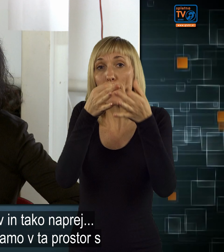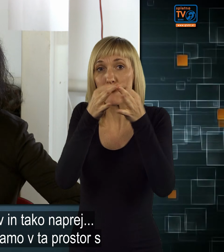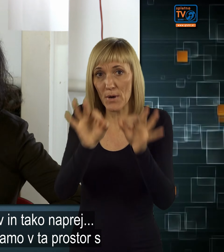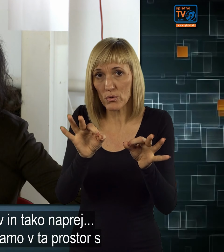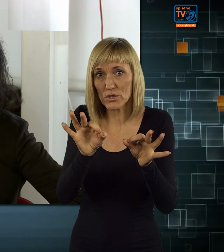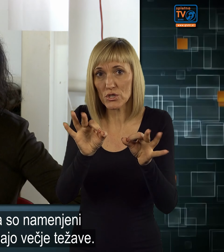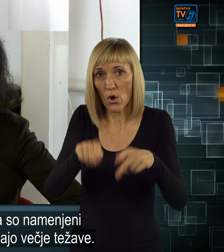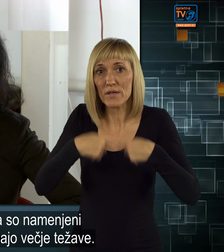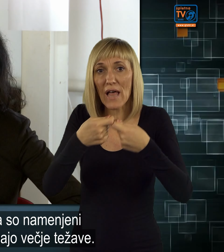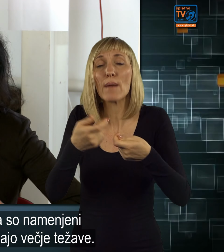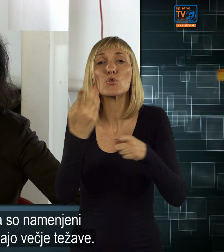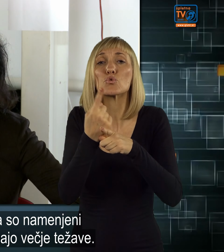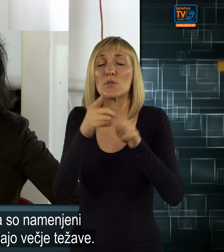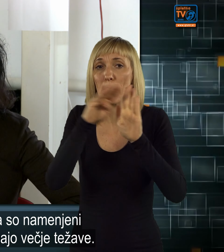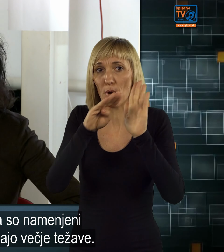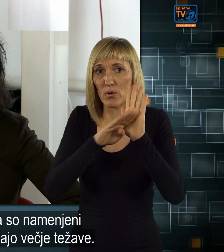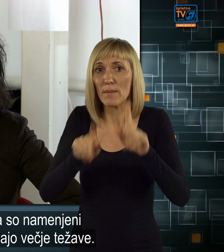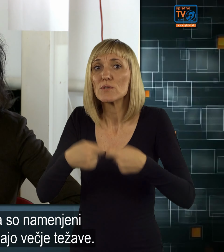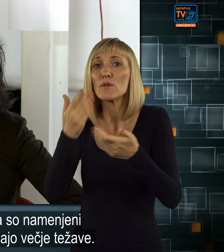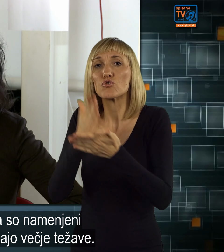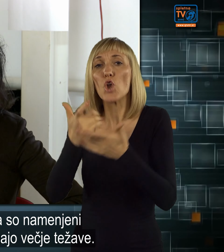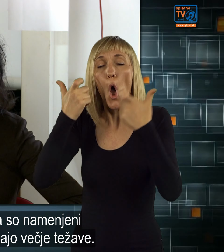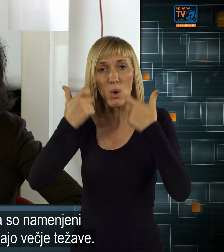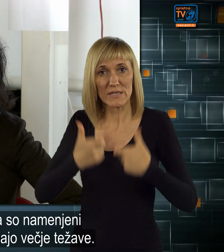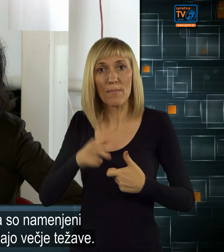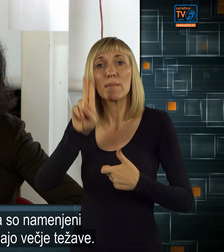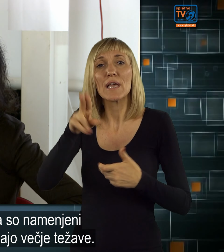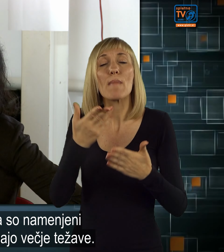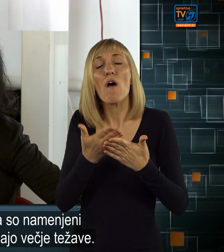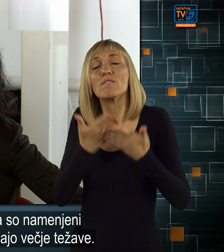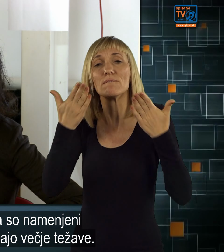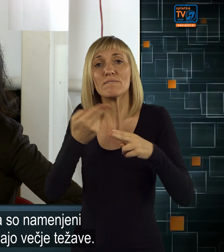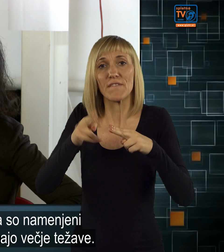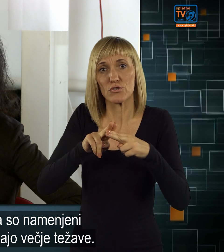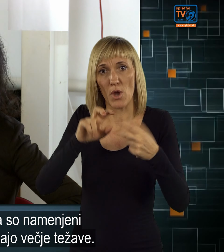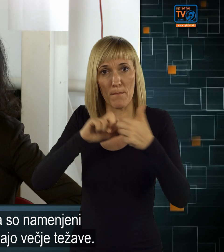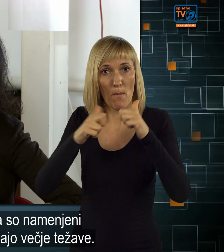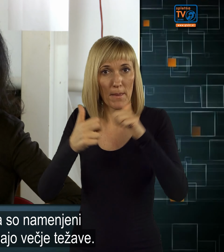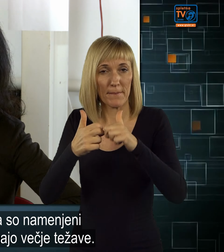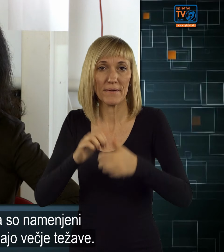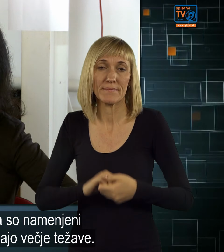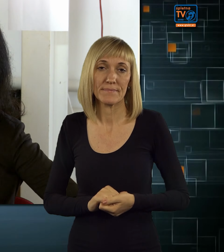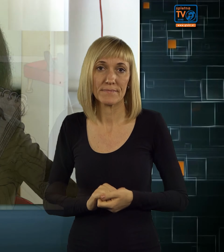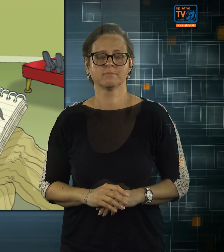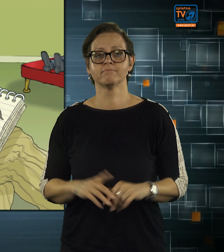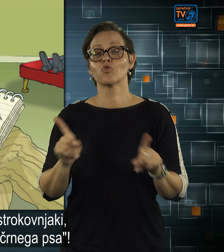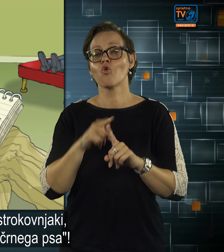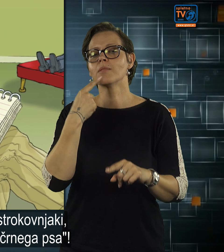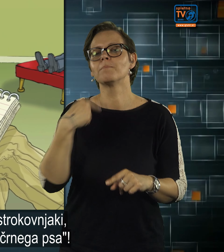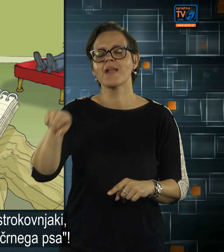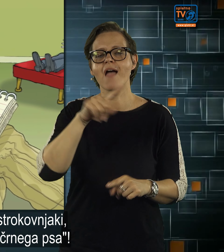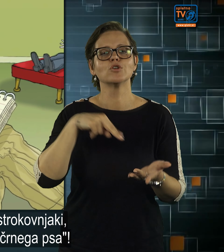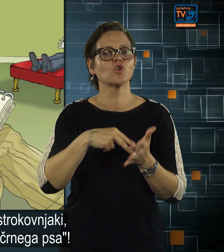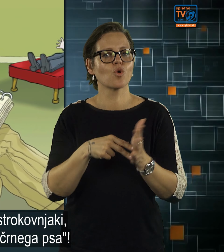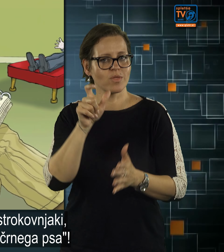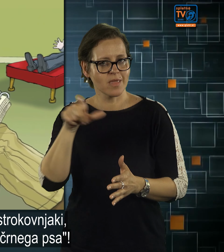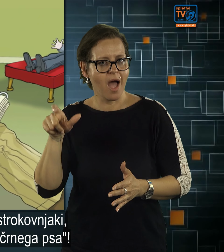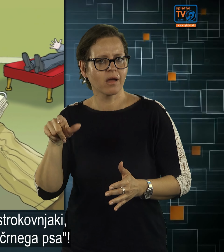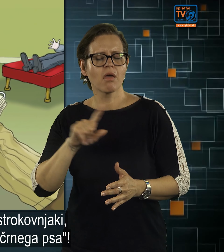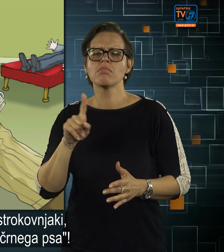v ta prostor tudi z programe, ki pa so namenjeni že osebam, ki imajo večje težave. Kot pravijo